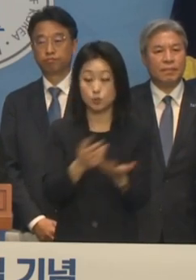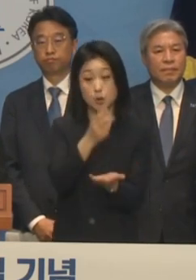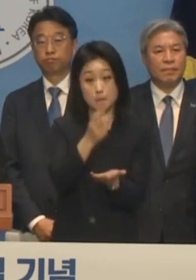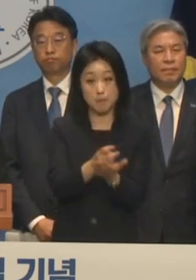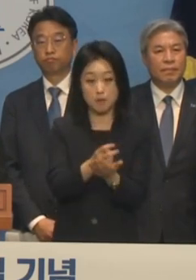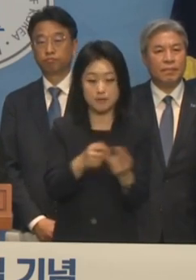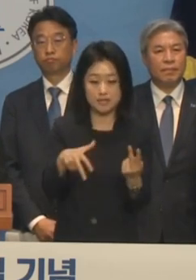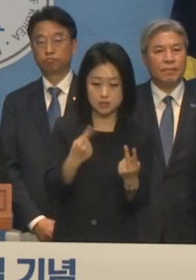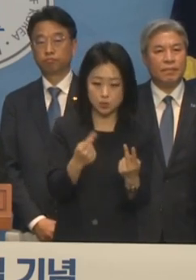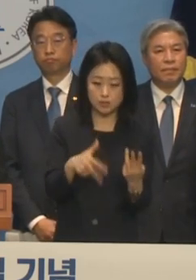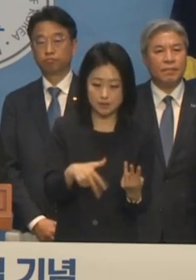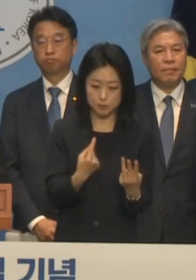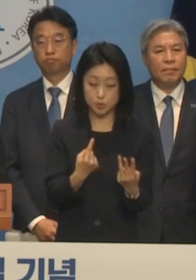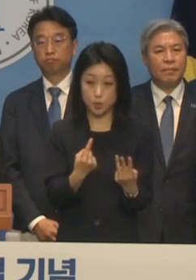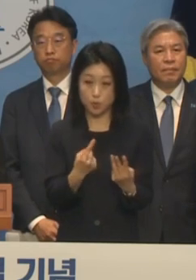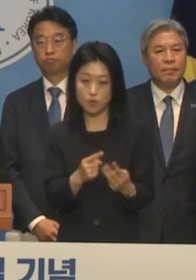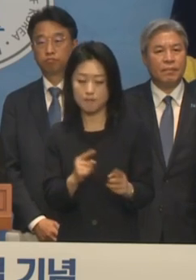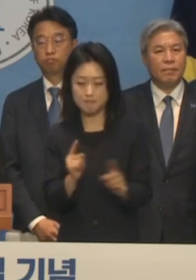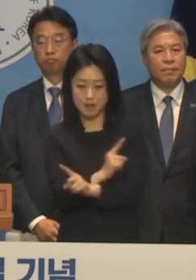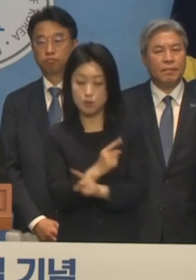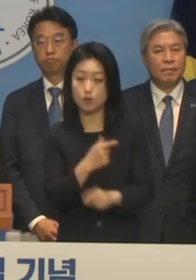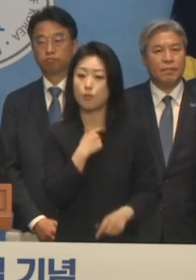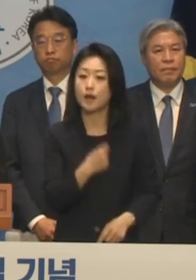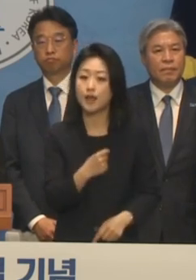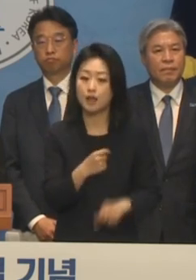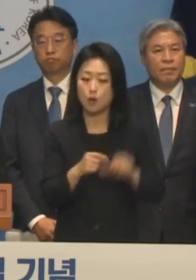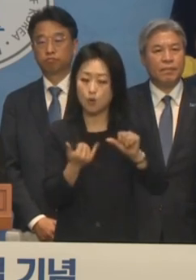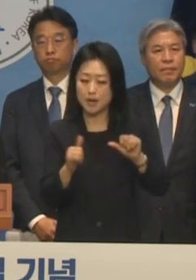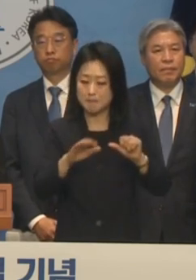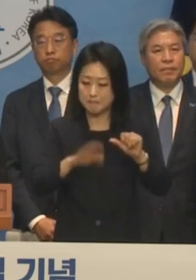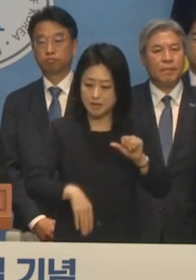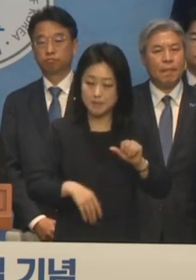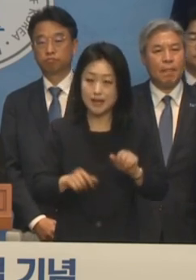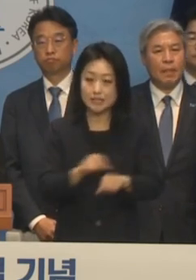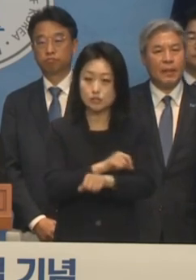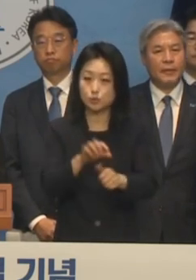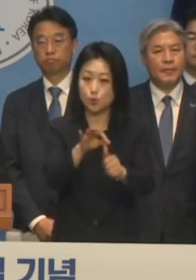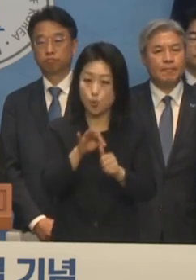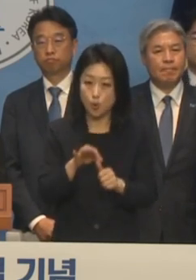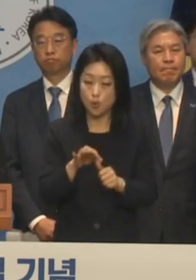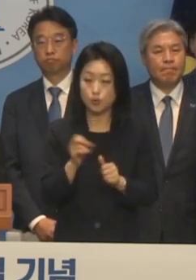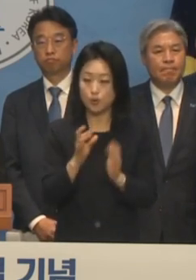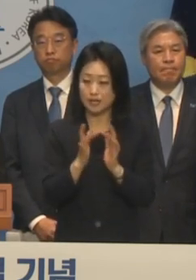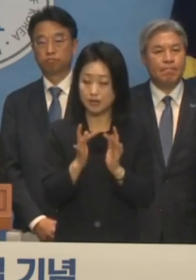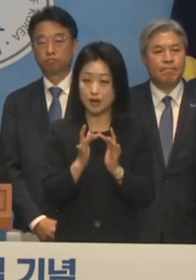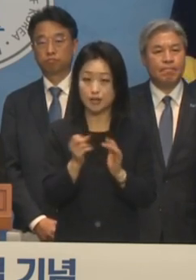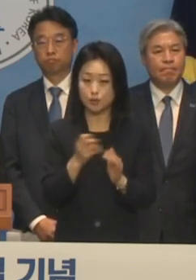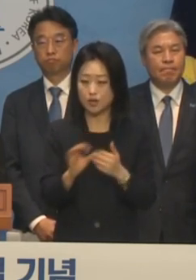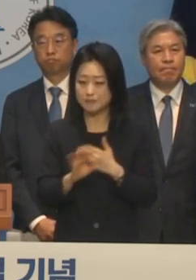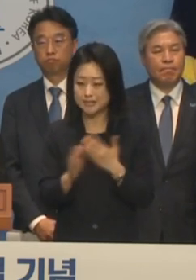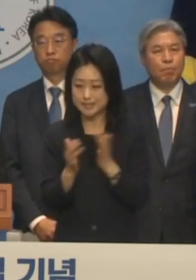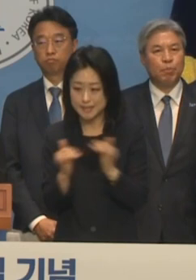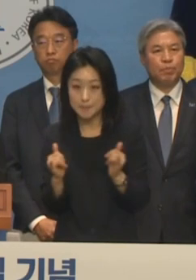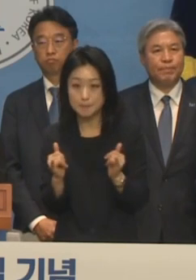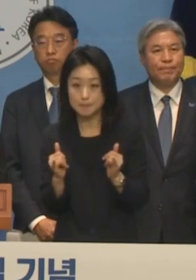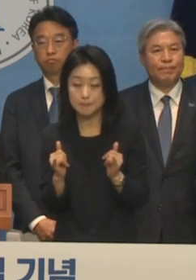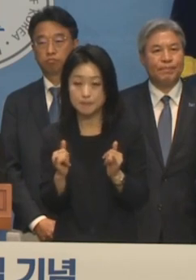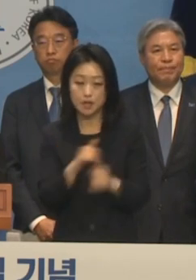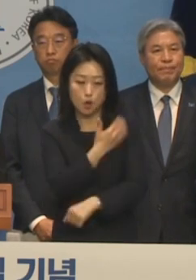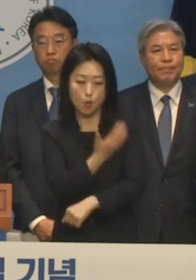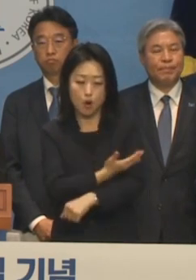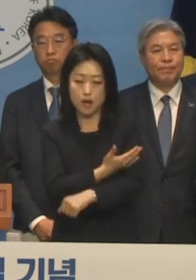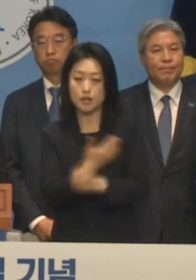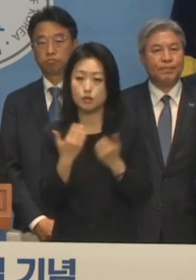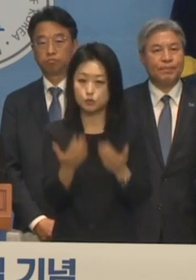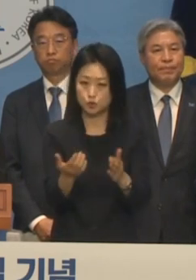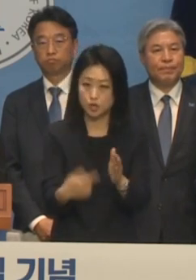2, 3조를 재추진하고 5인 미만 특수고용 플랫폼 비정규직 노동자들의 권리